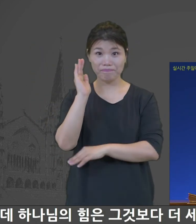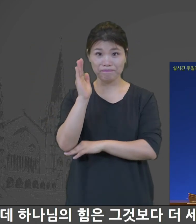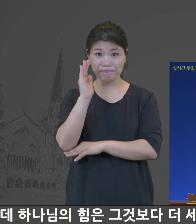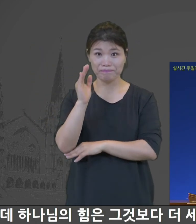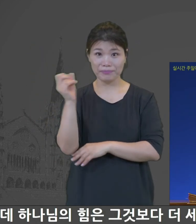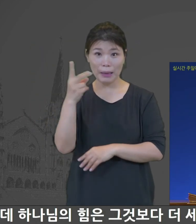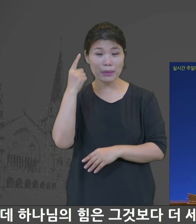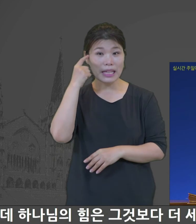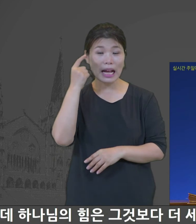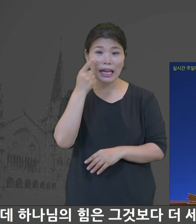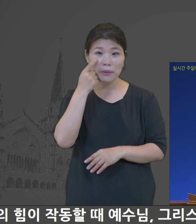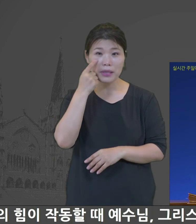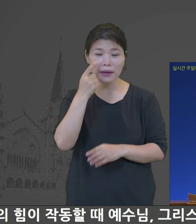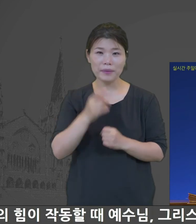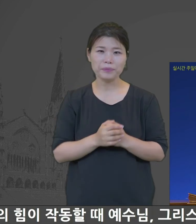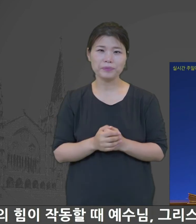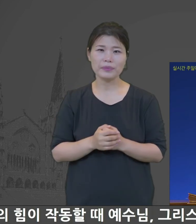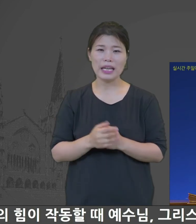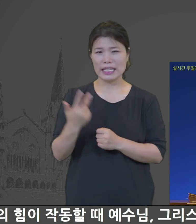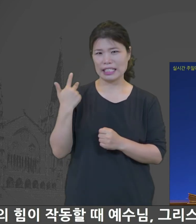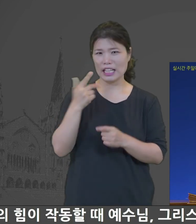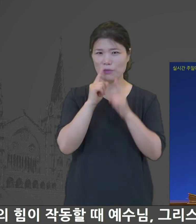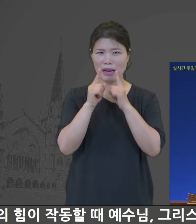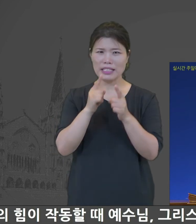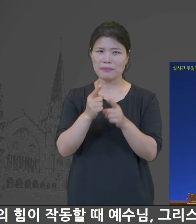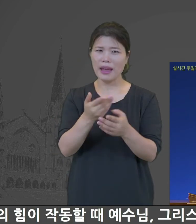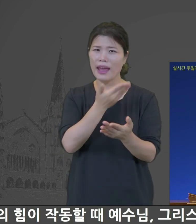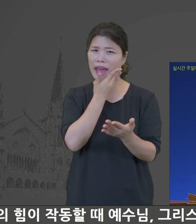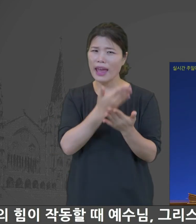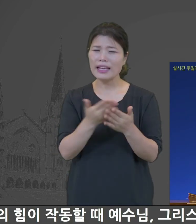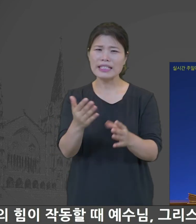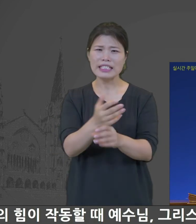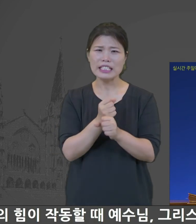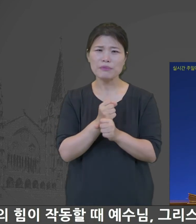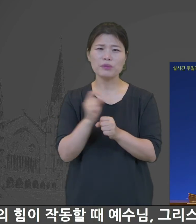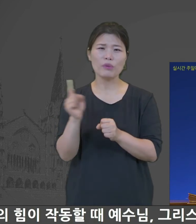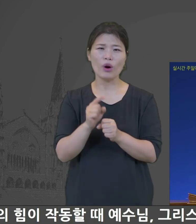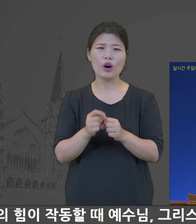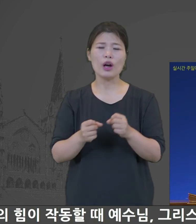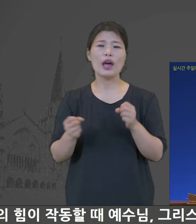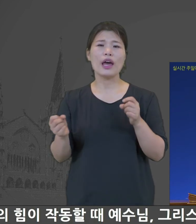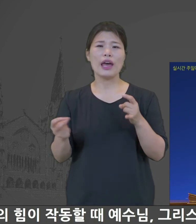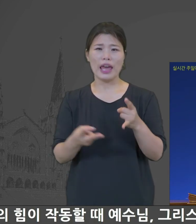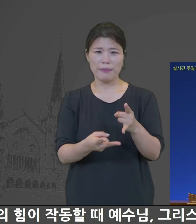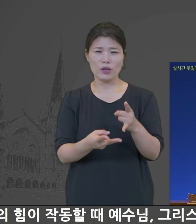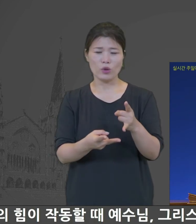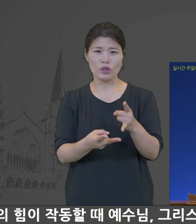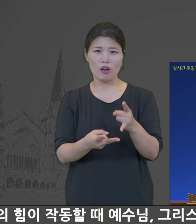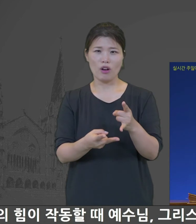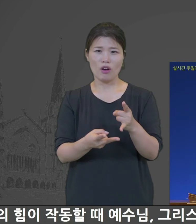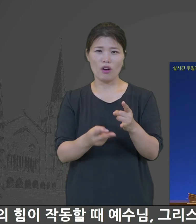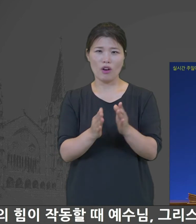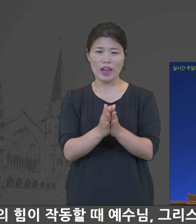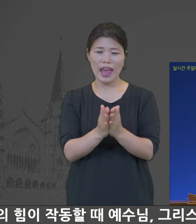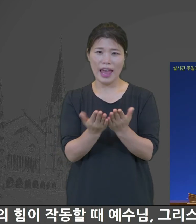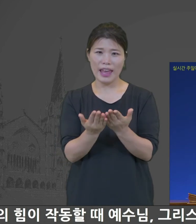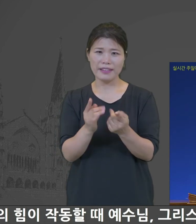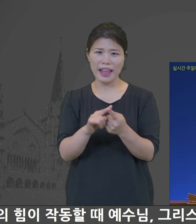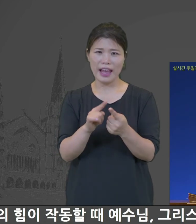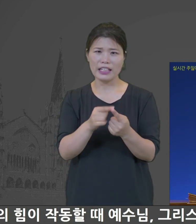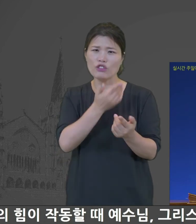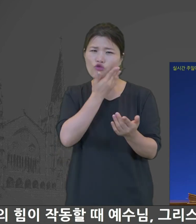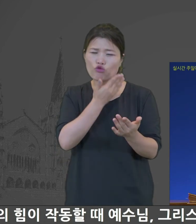여러분, 지난주 말씀의 핵심, 사실 이 구절은 에베소서 전체 핵심 중에 하나입니다. 그래서 꼭 기억해야